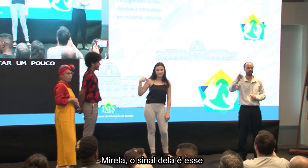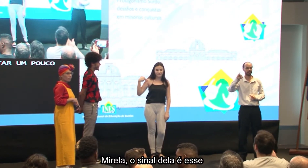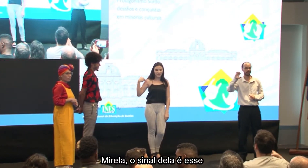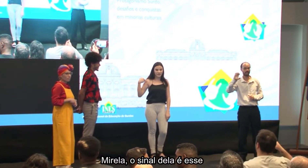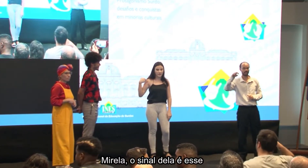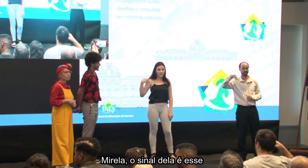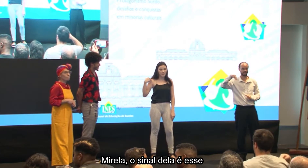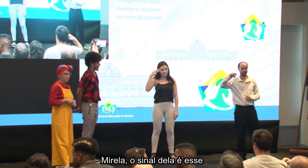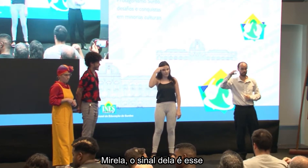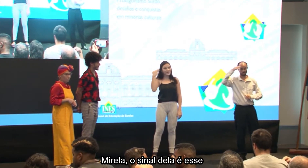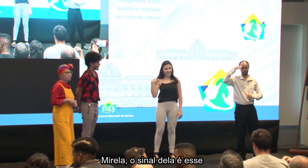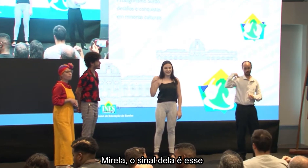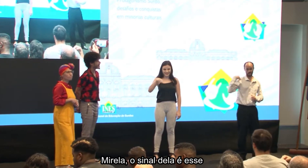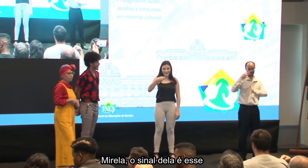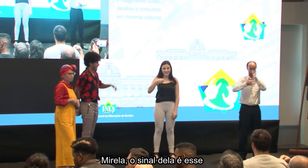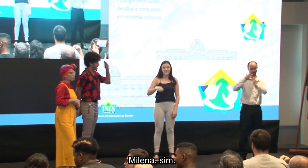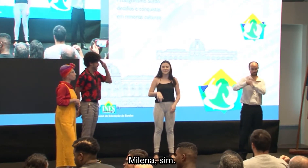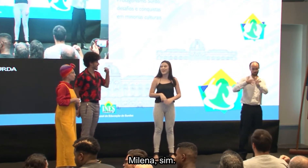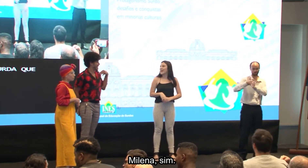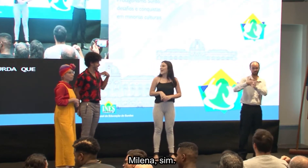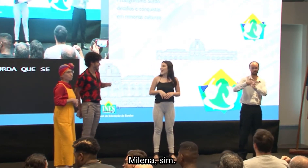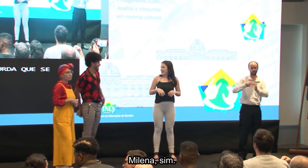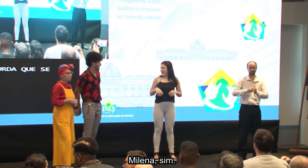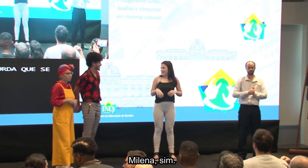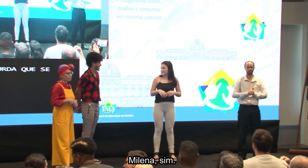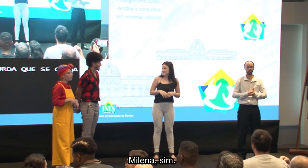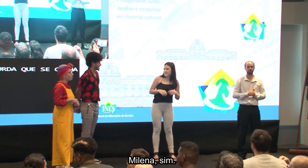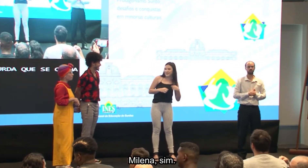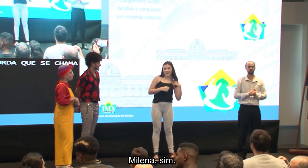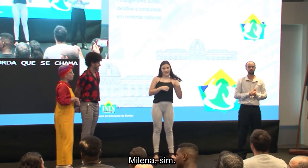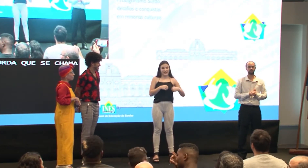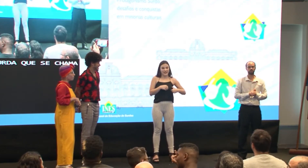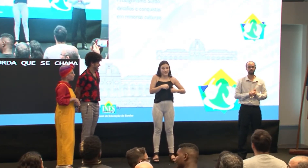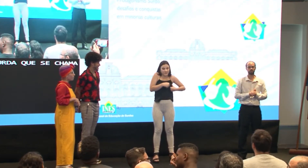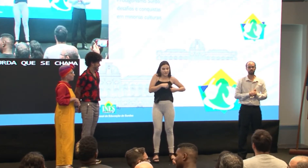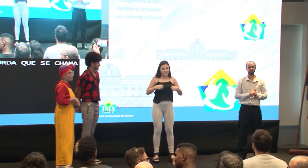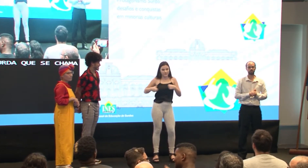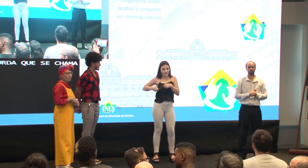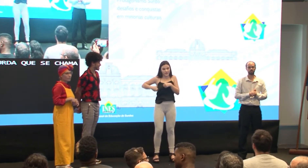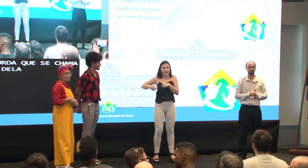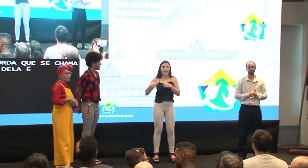Milena. O sinal dela é esse. Isso é o sinal dela. Milena, sim.